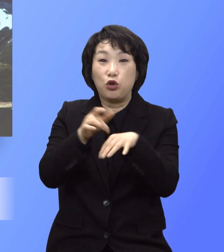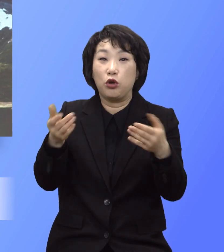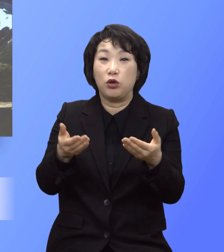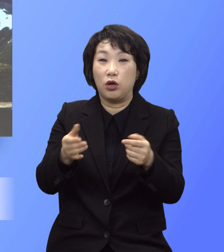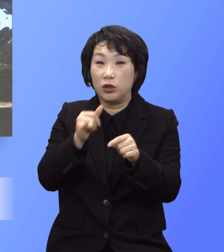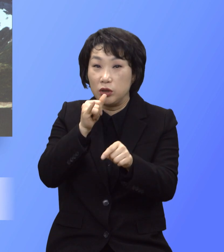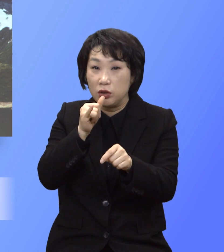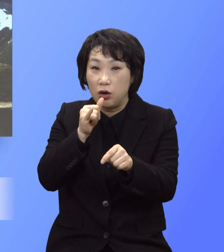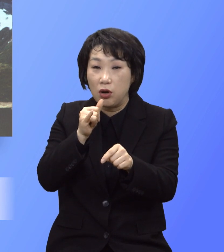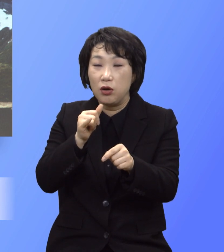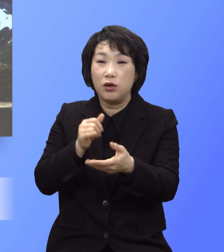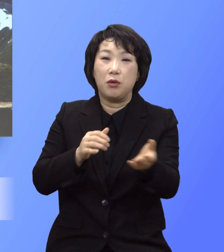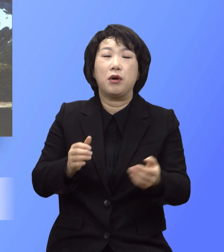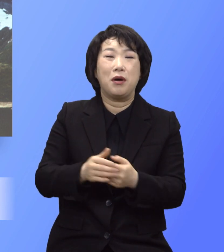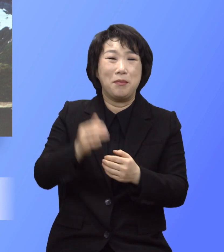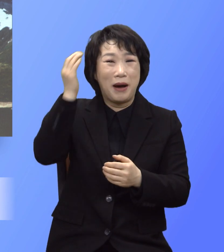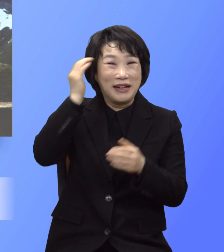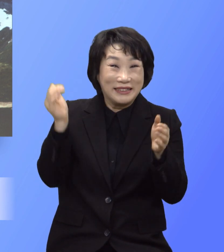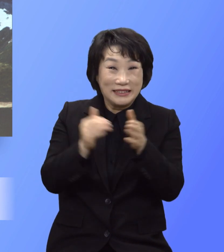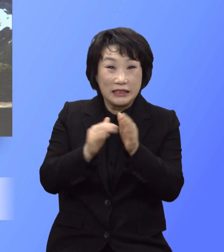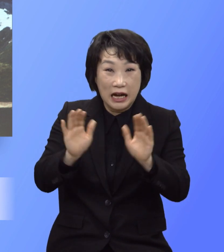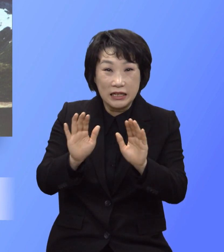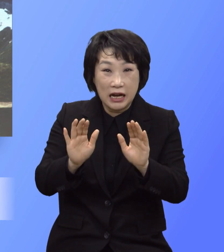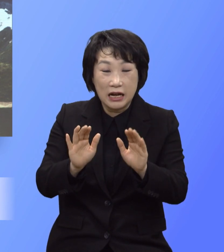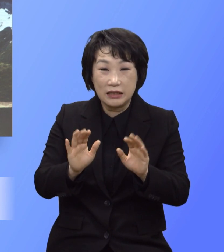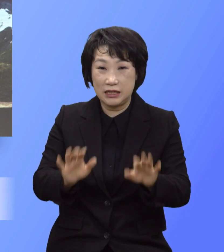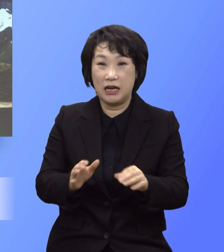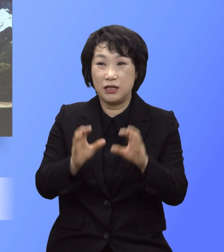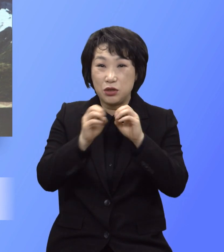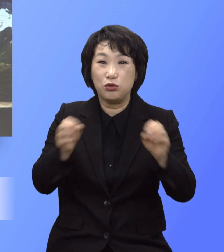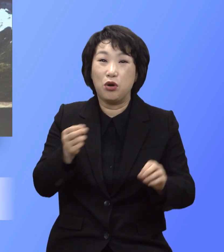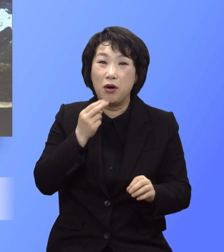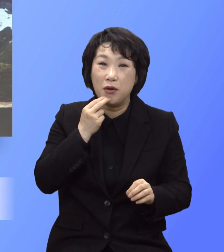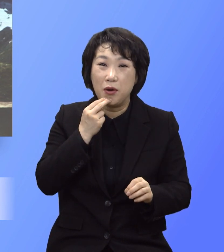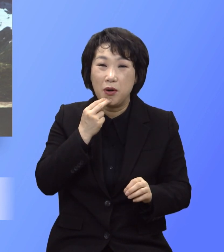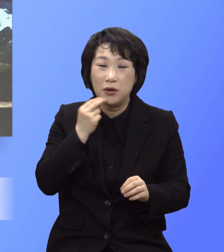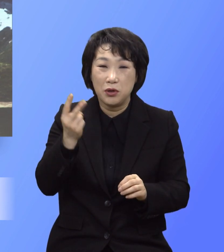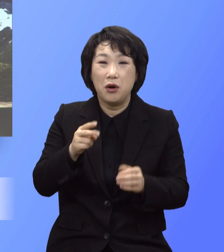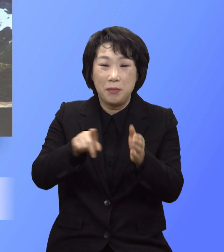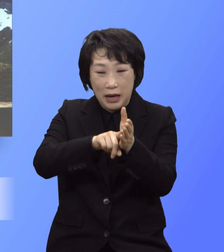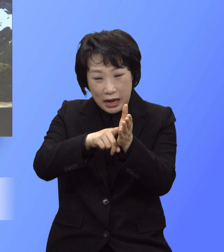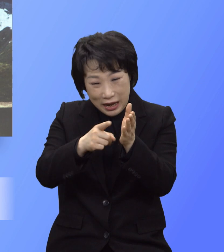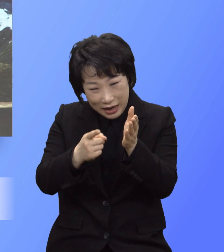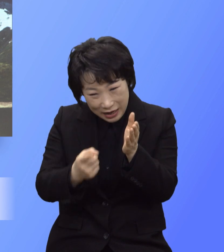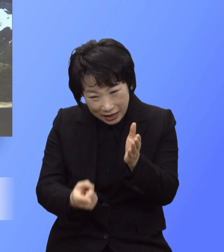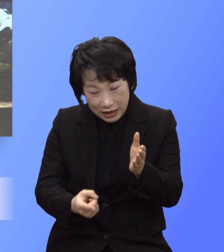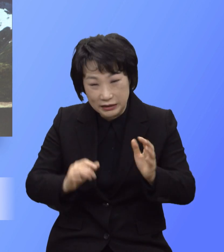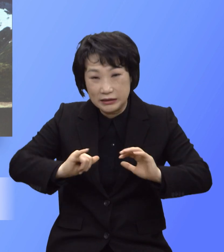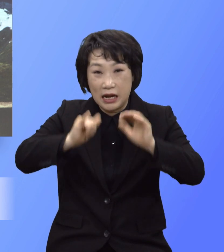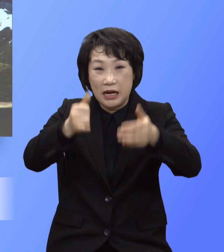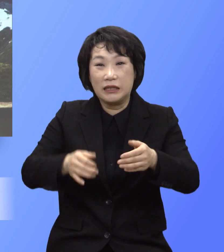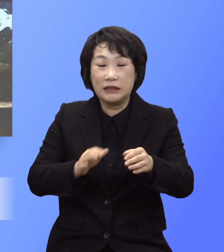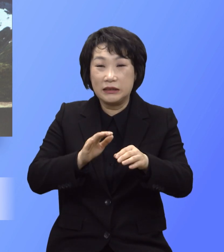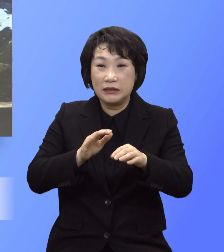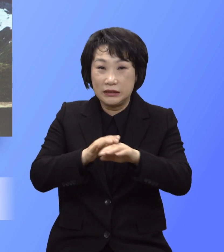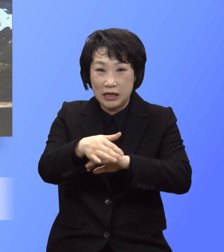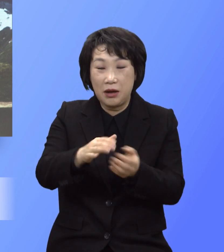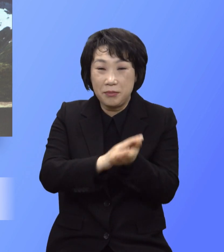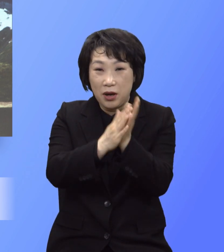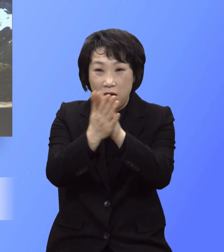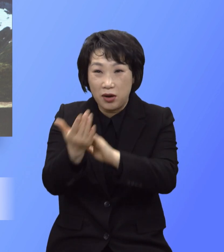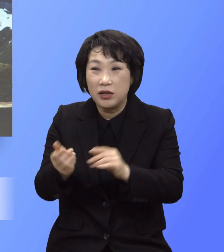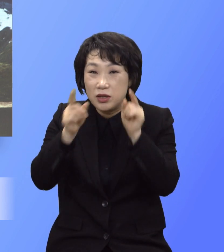역사 방해만이 아니라 못하게 만들어서 믿음에서 끄집어내서 세속화시켜